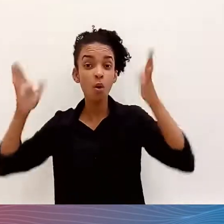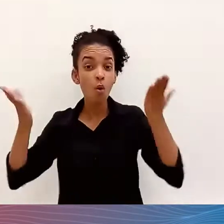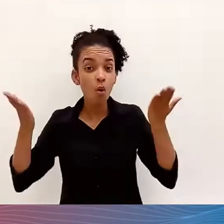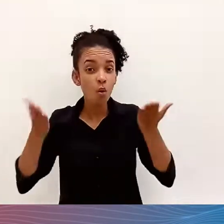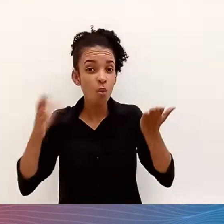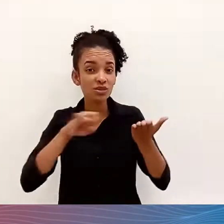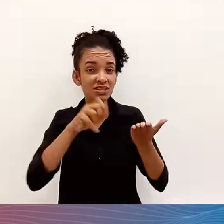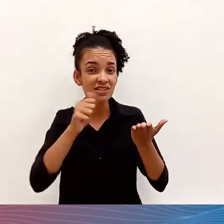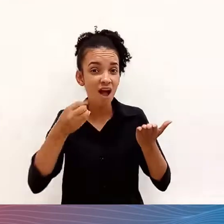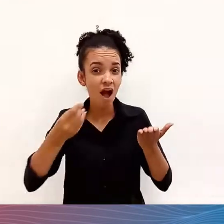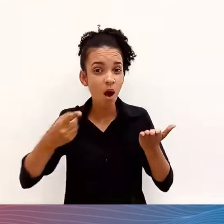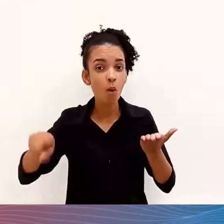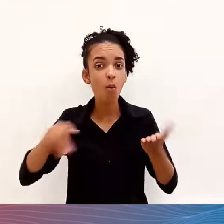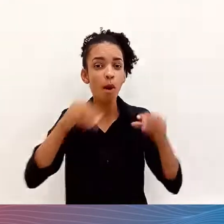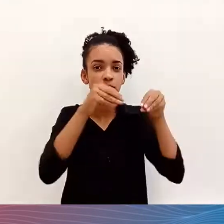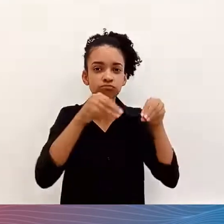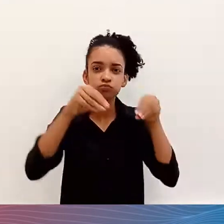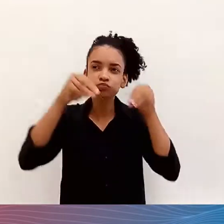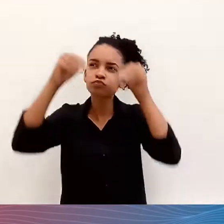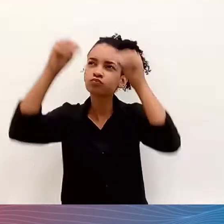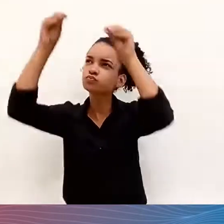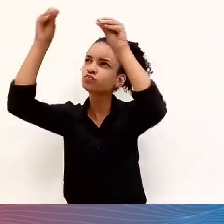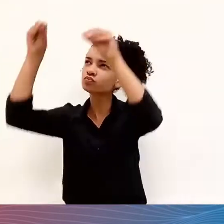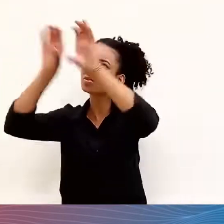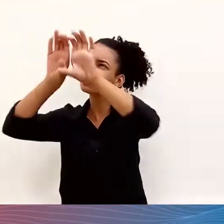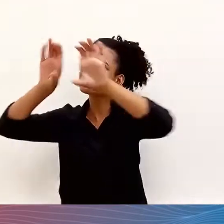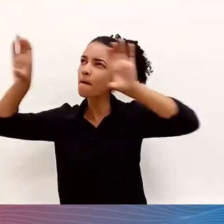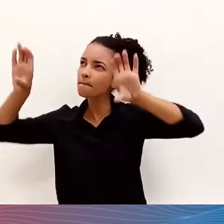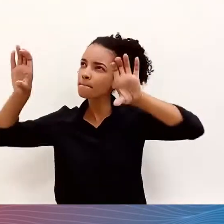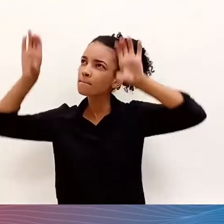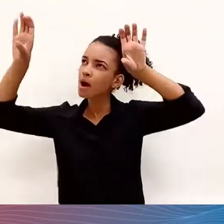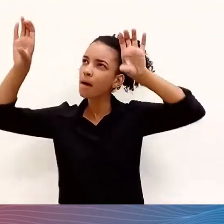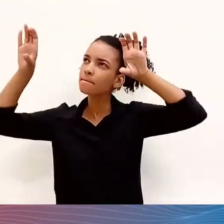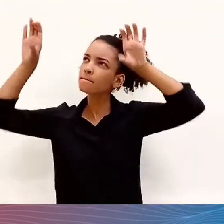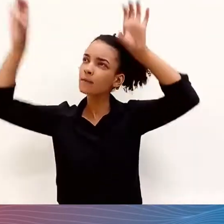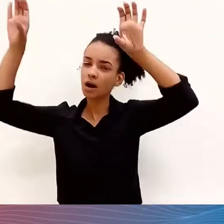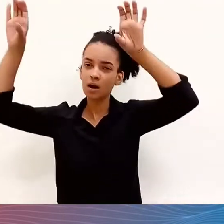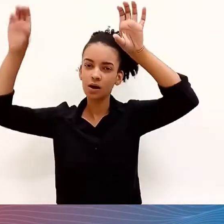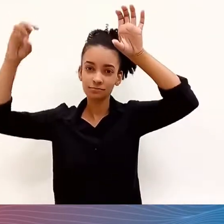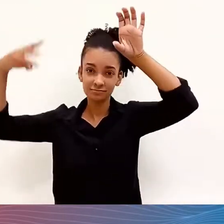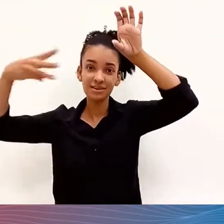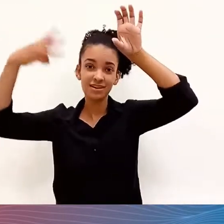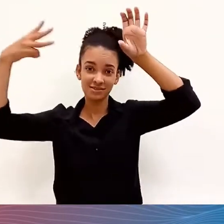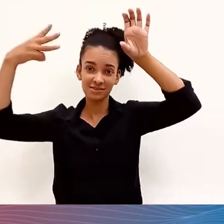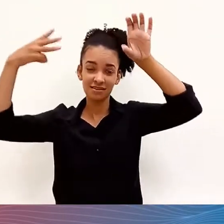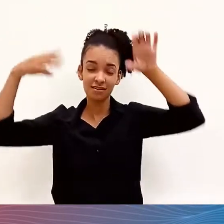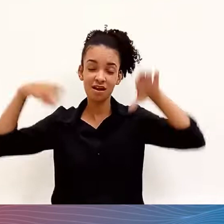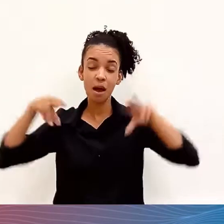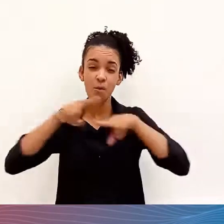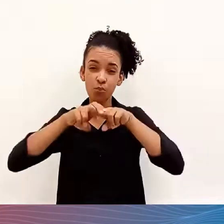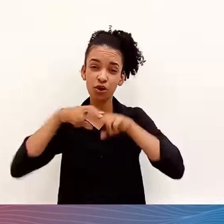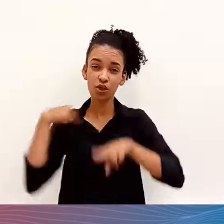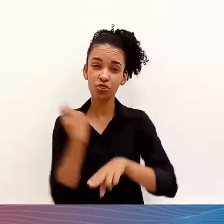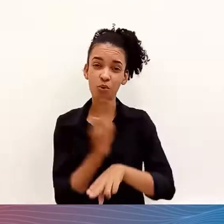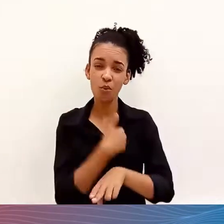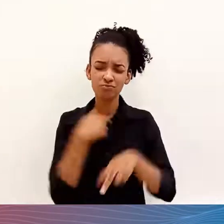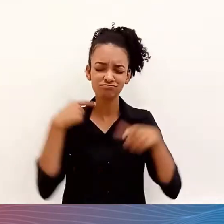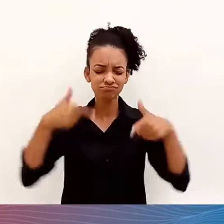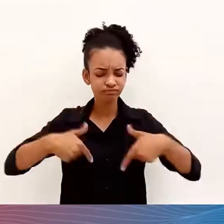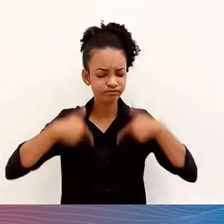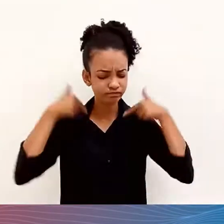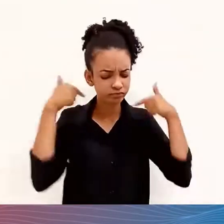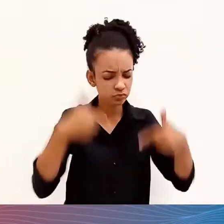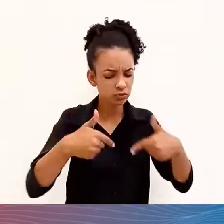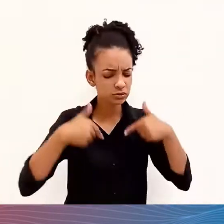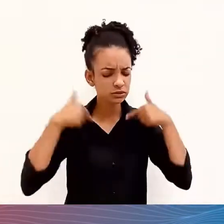céu. Por isso, irmão, nós estamos lutando, né, com a nossa sede lá no céu. Ninguém